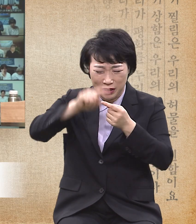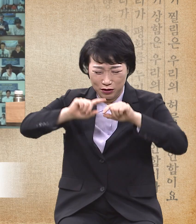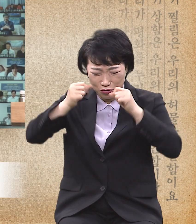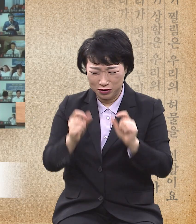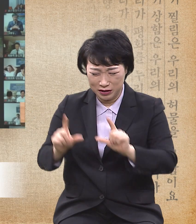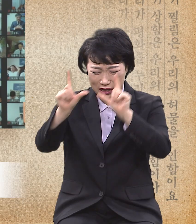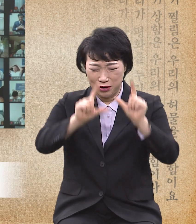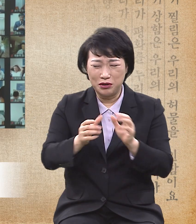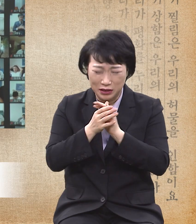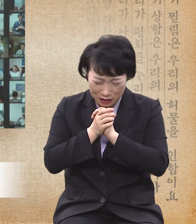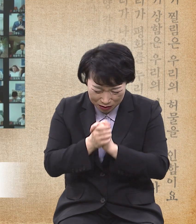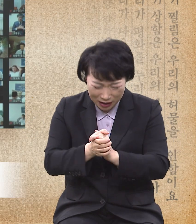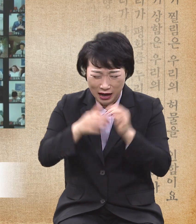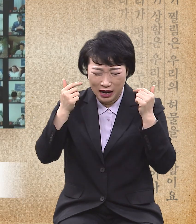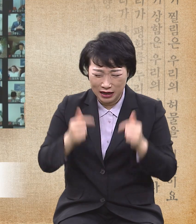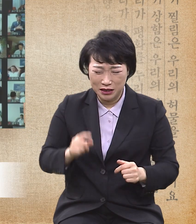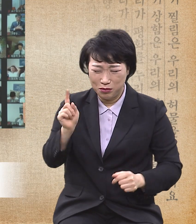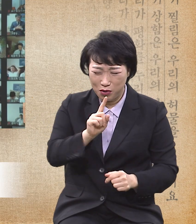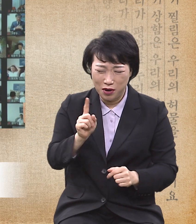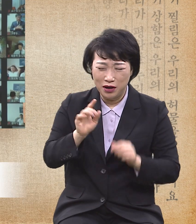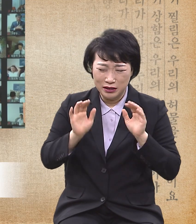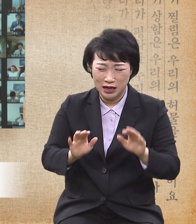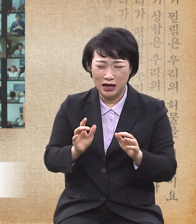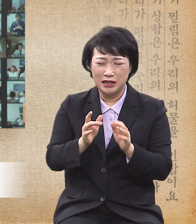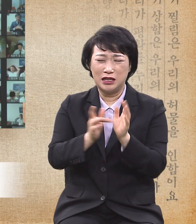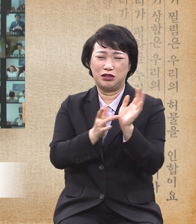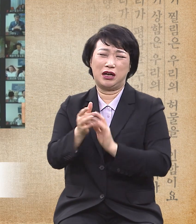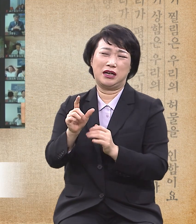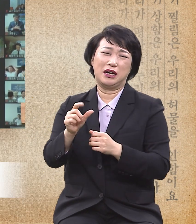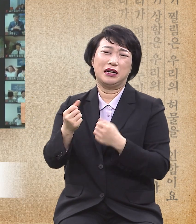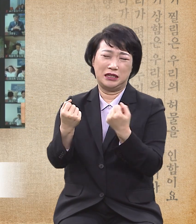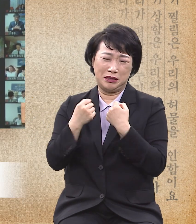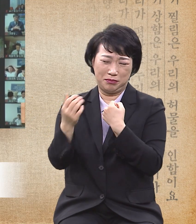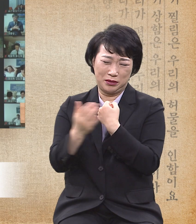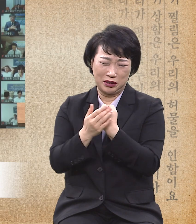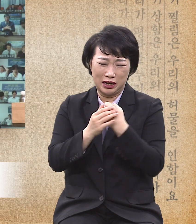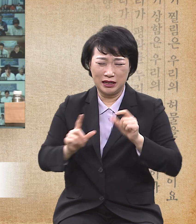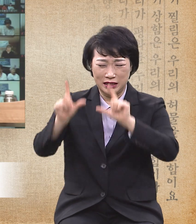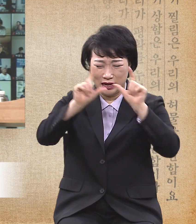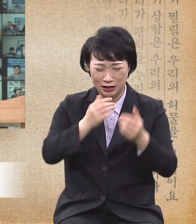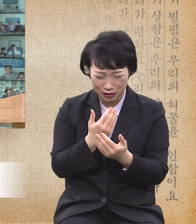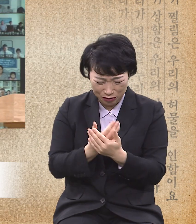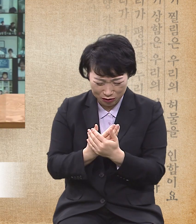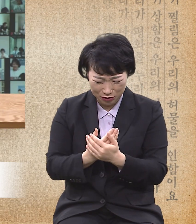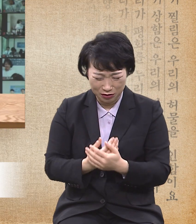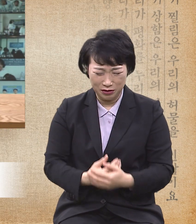살며 기도해서 항상 무엇이든지 그 힘으로 살게 하옵소서.